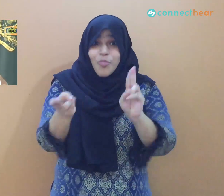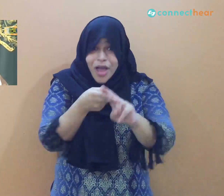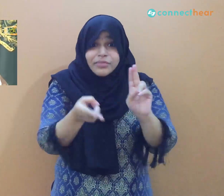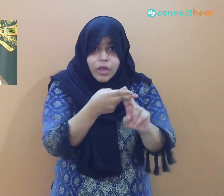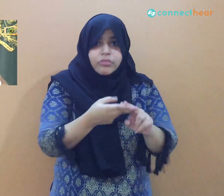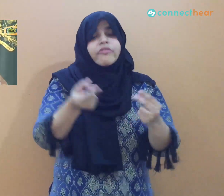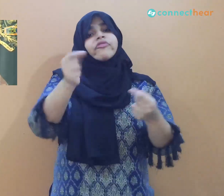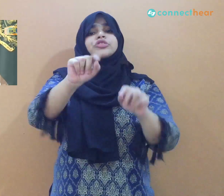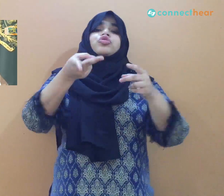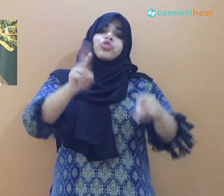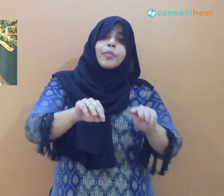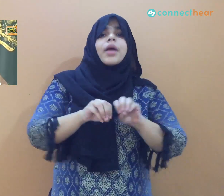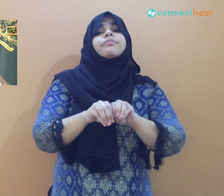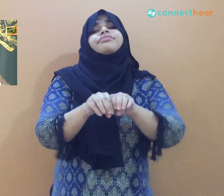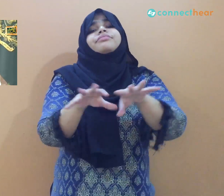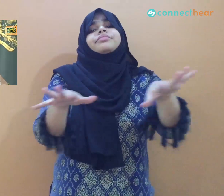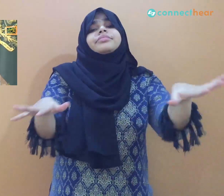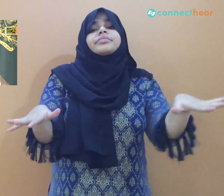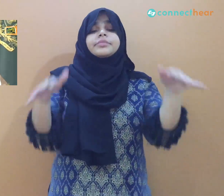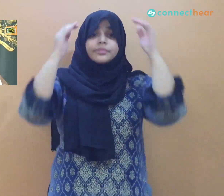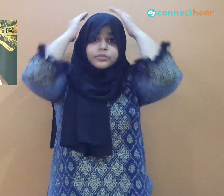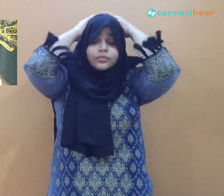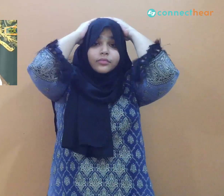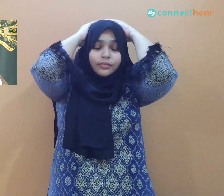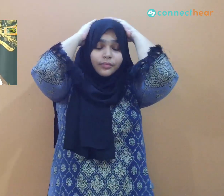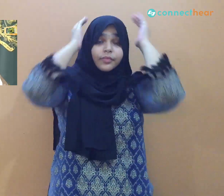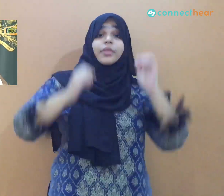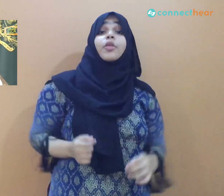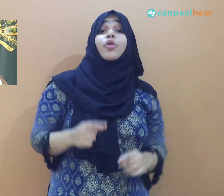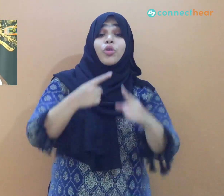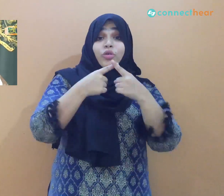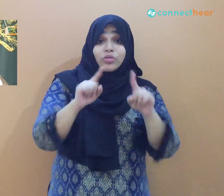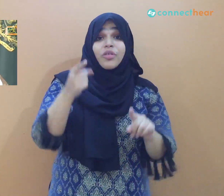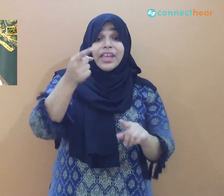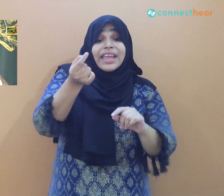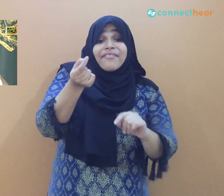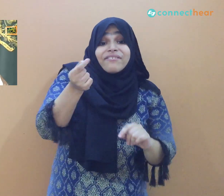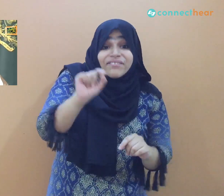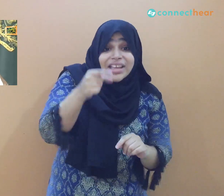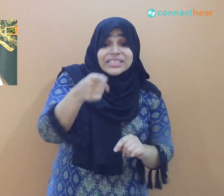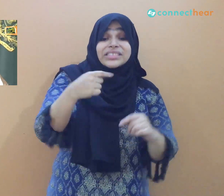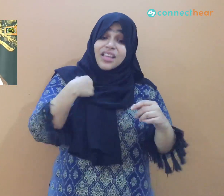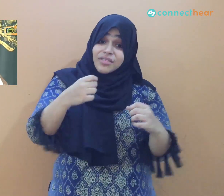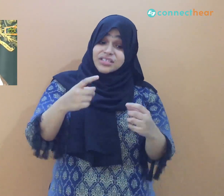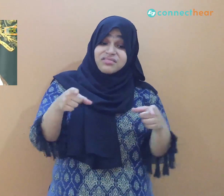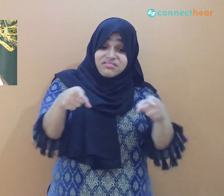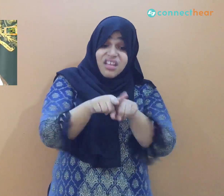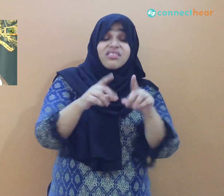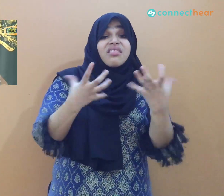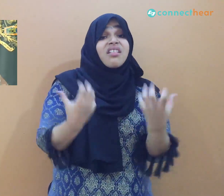وائرس پھر سے واپس آ جائے گی. تو ہمیں اس وائرس کے ساتھ رہنا ہے.